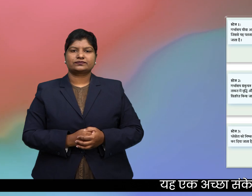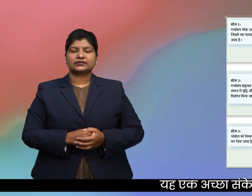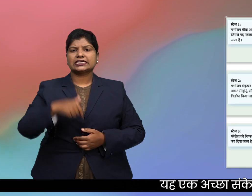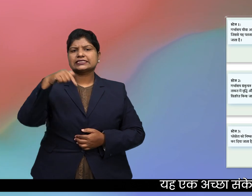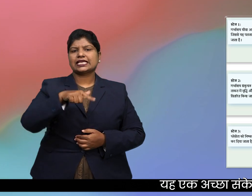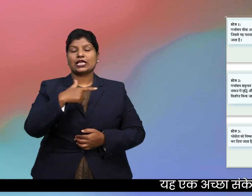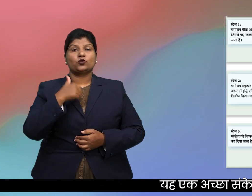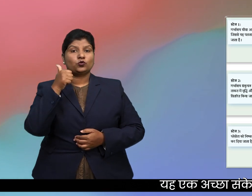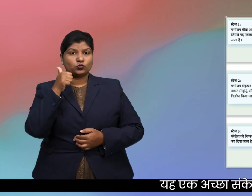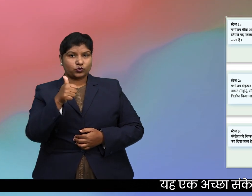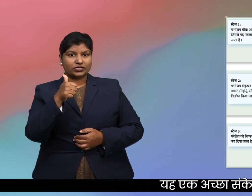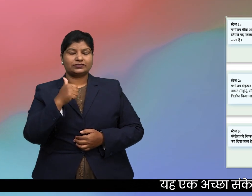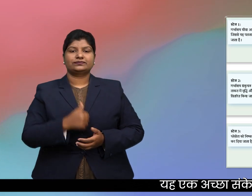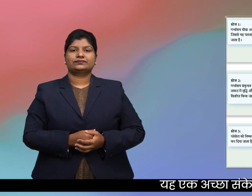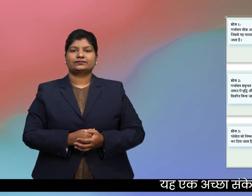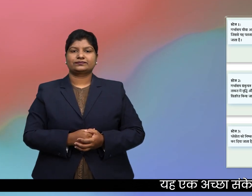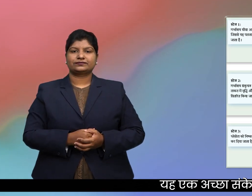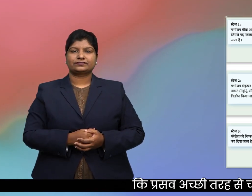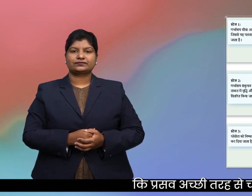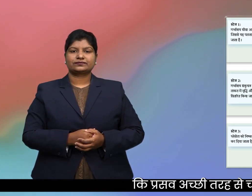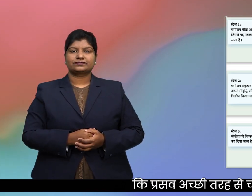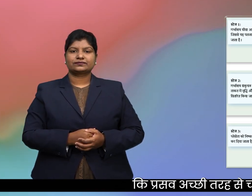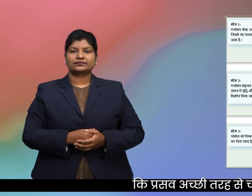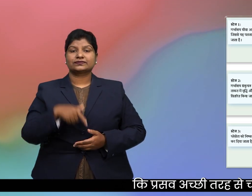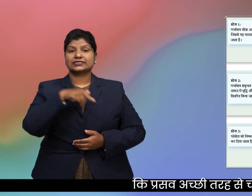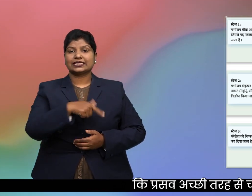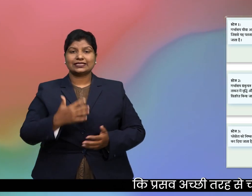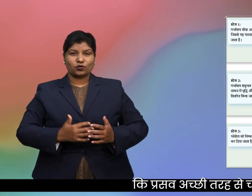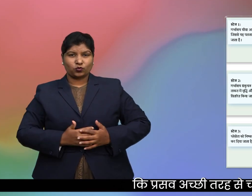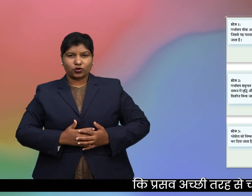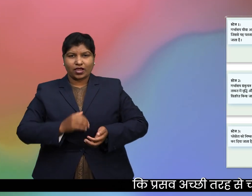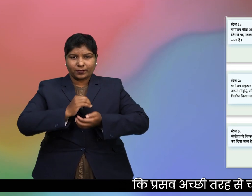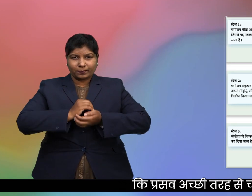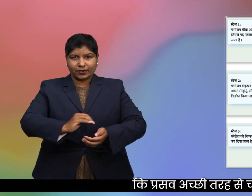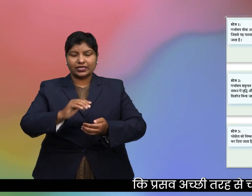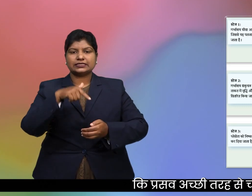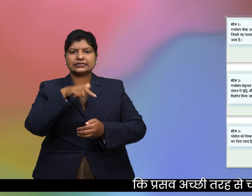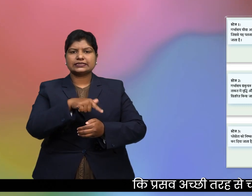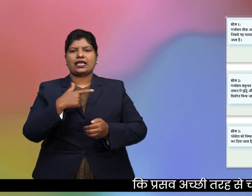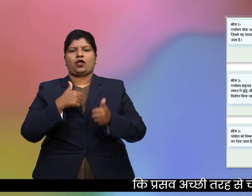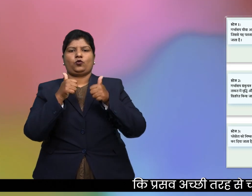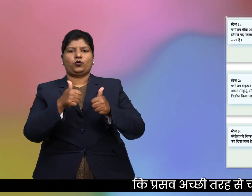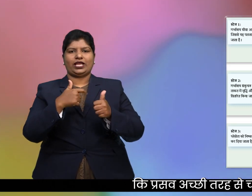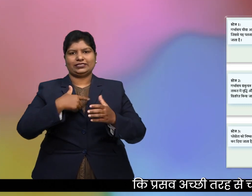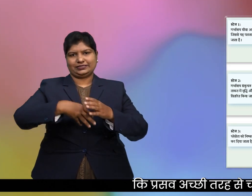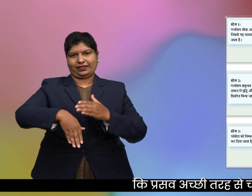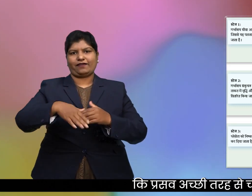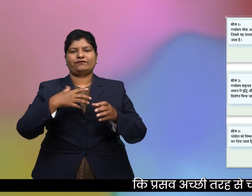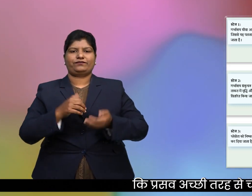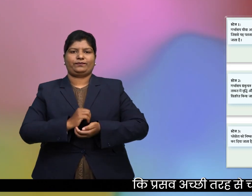यह एक अच्छा संकेत है कि प्रसव अच्छी तरह से चल रहा